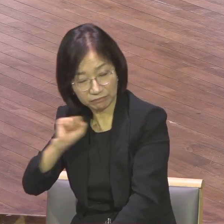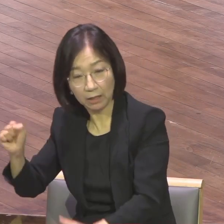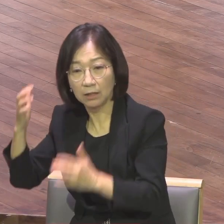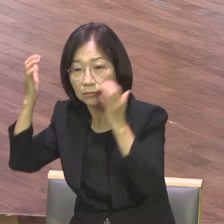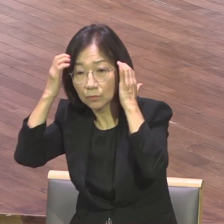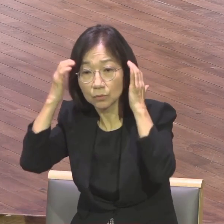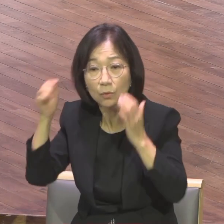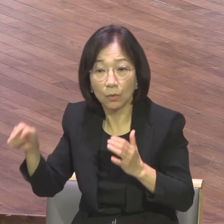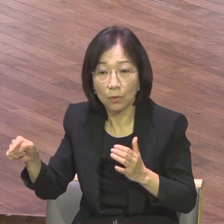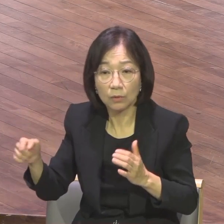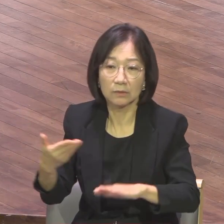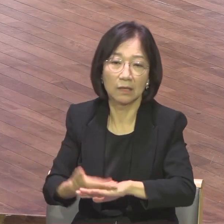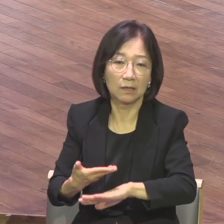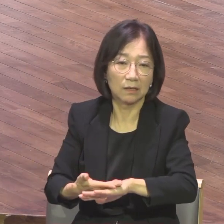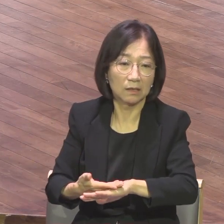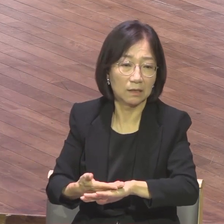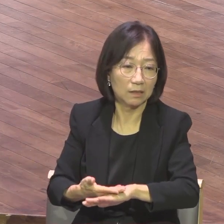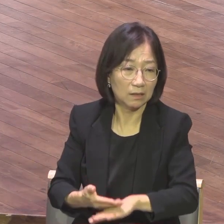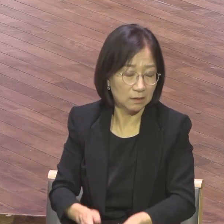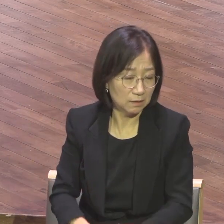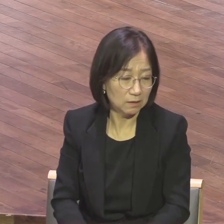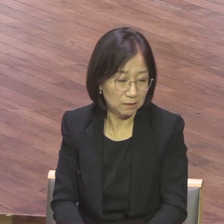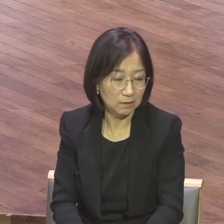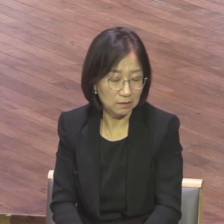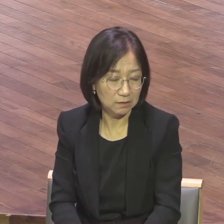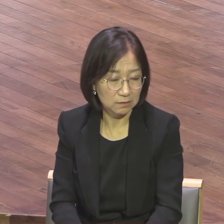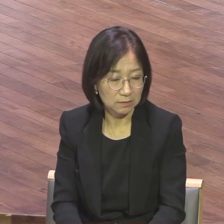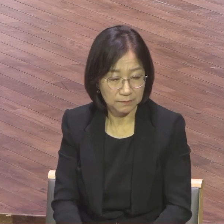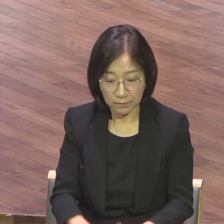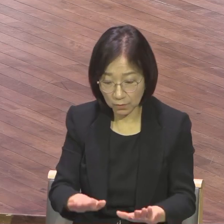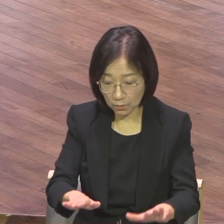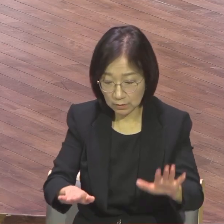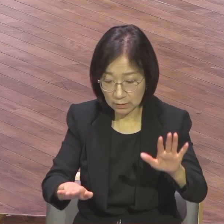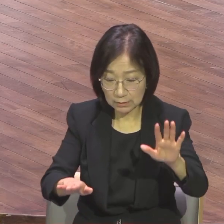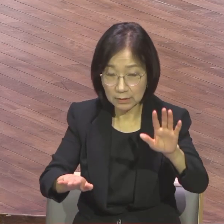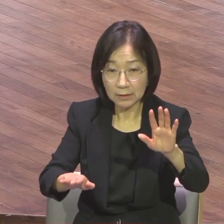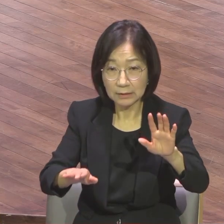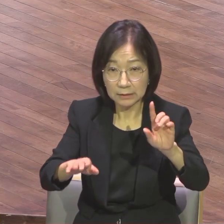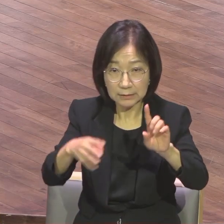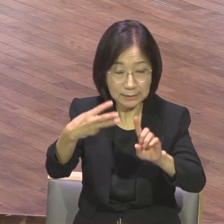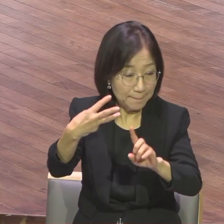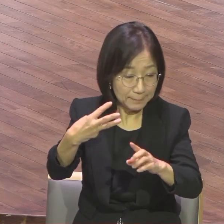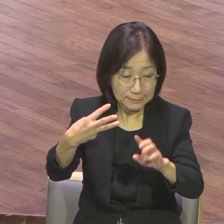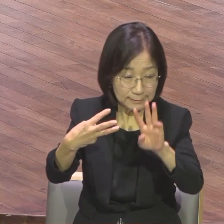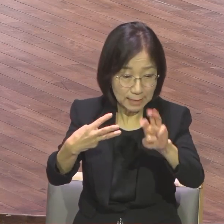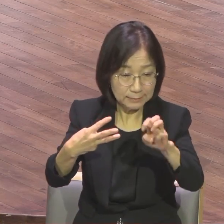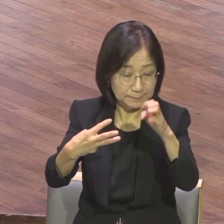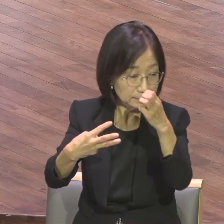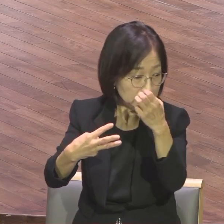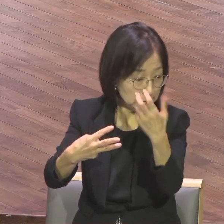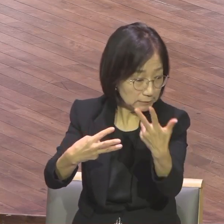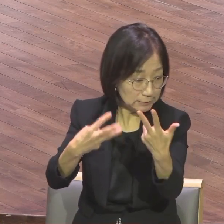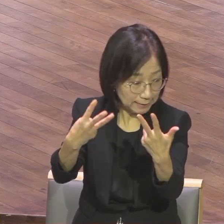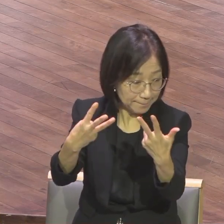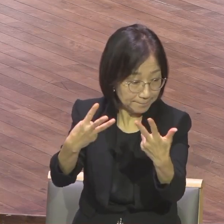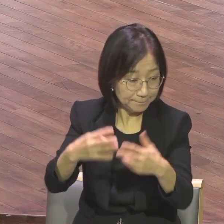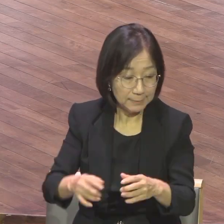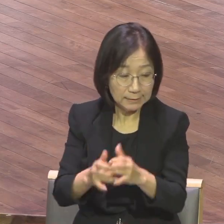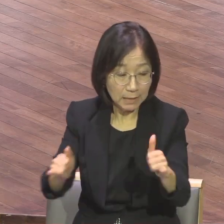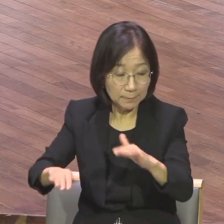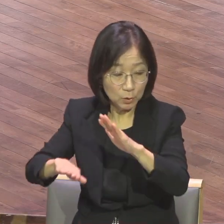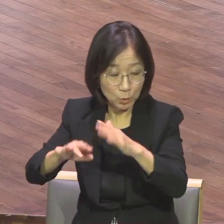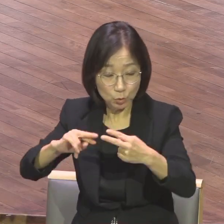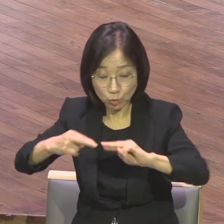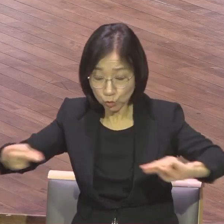모든 문제 해결자. 자, 여러분 3절 보세요. 그 사람이 손에 줄을 잡고